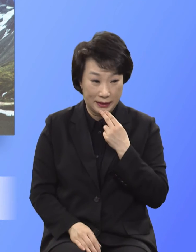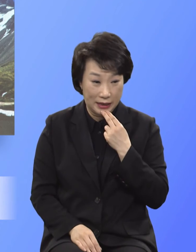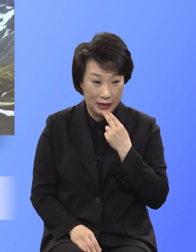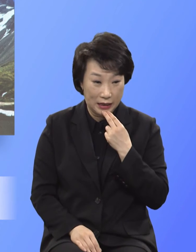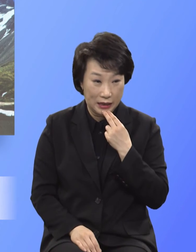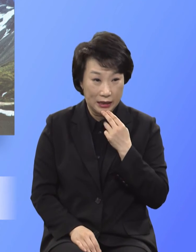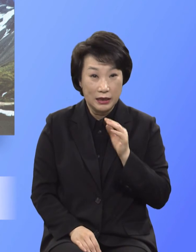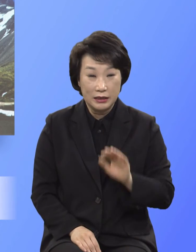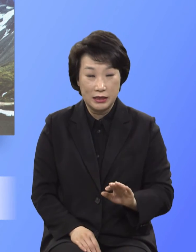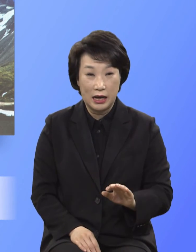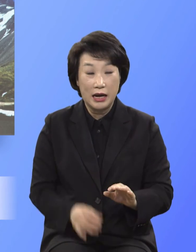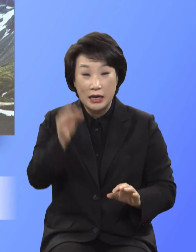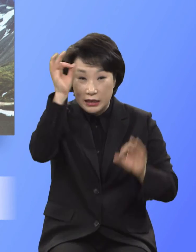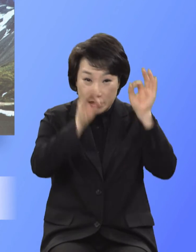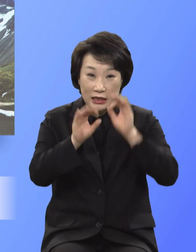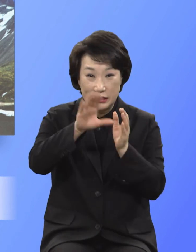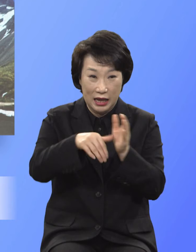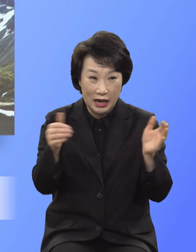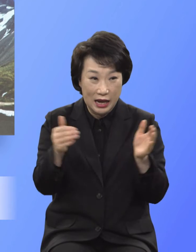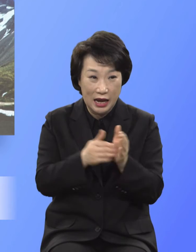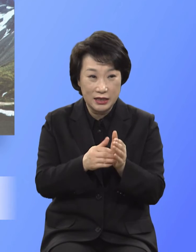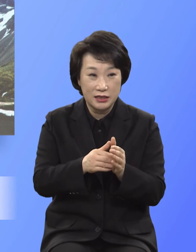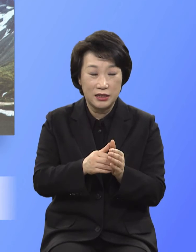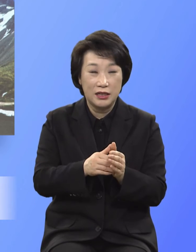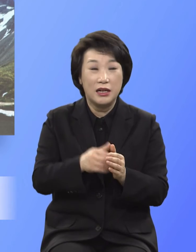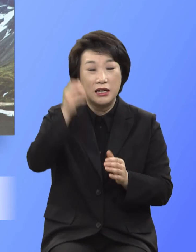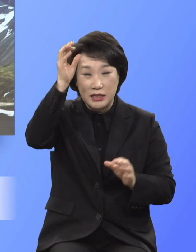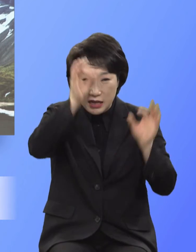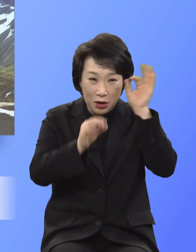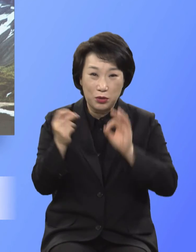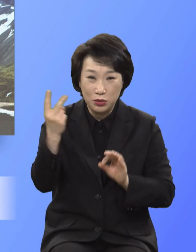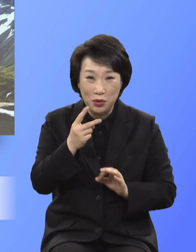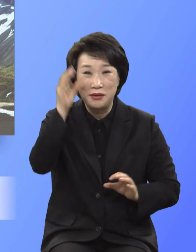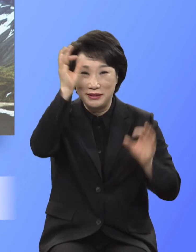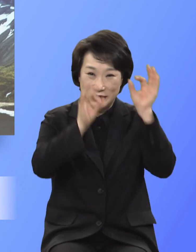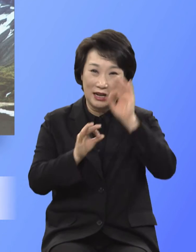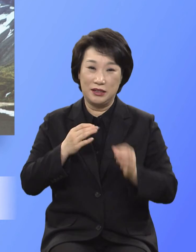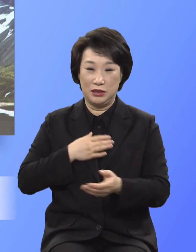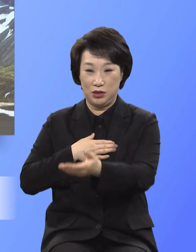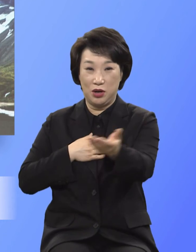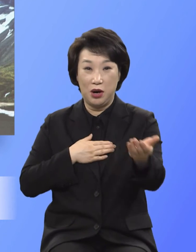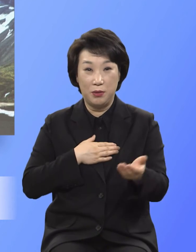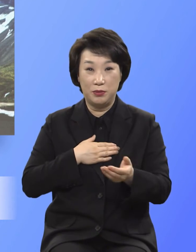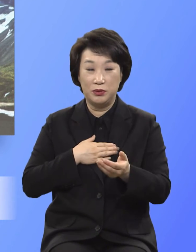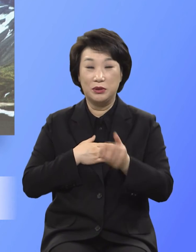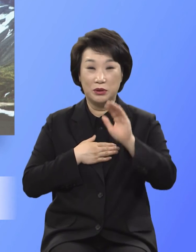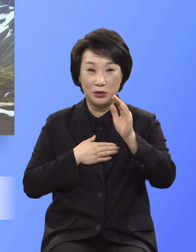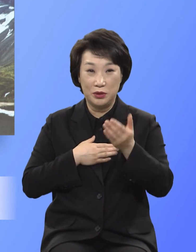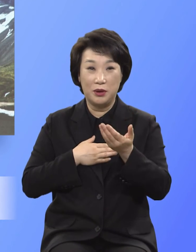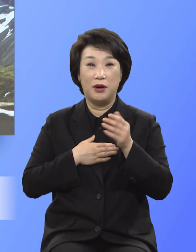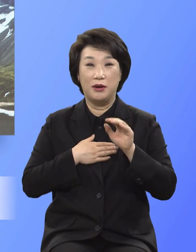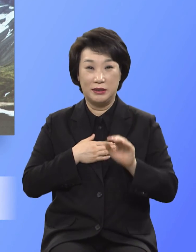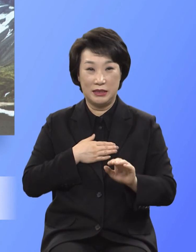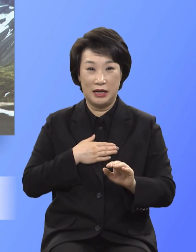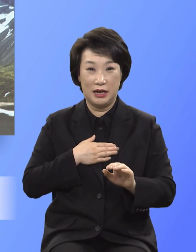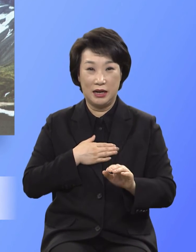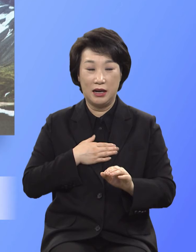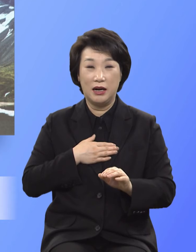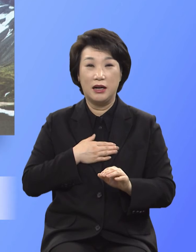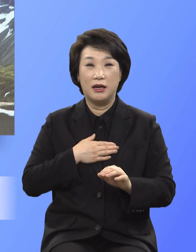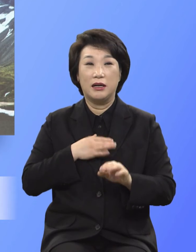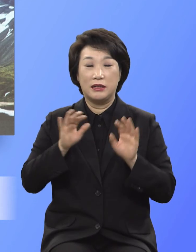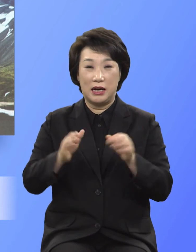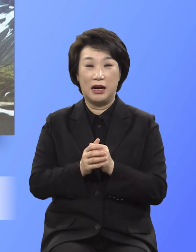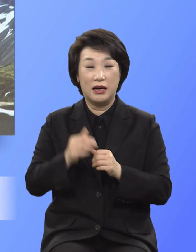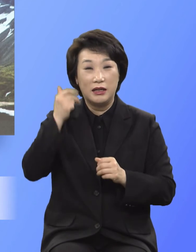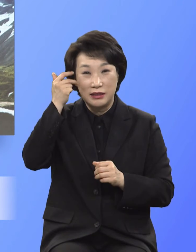않도록 찾을 때까지 찾고 또 찾아내는 여러분 되어서